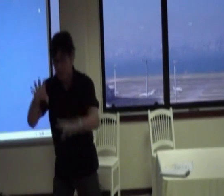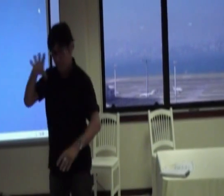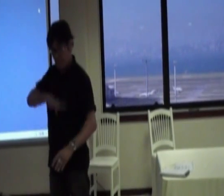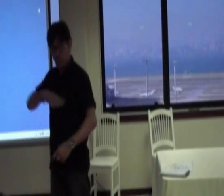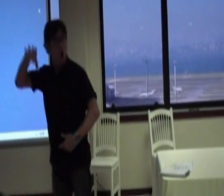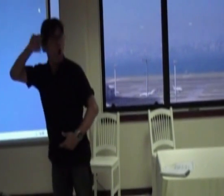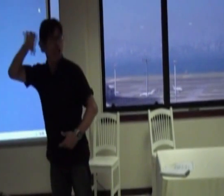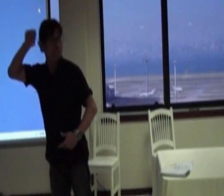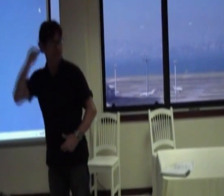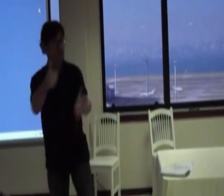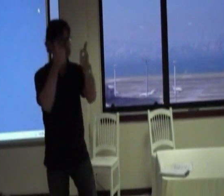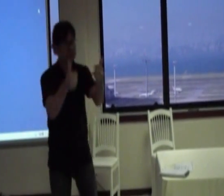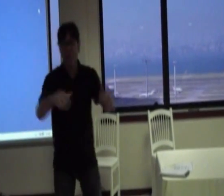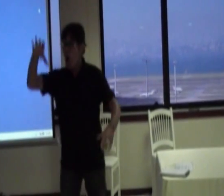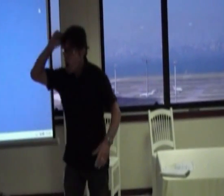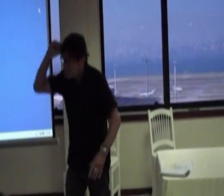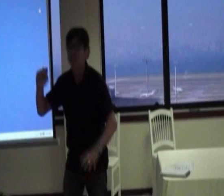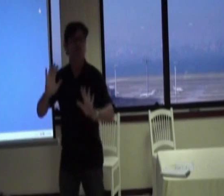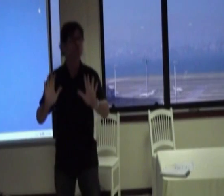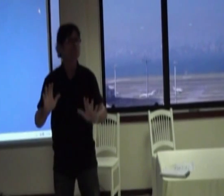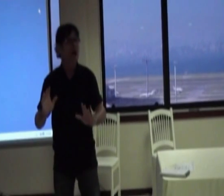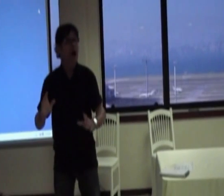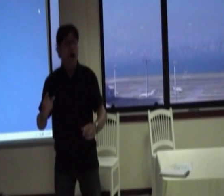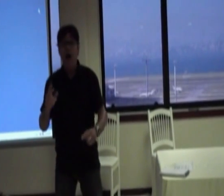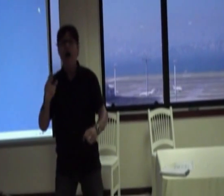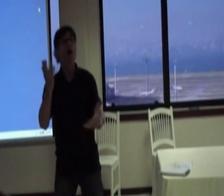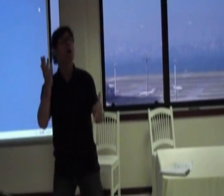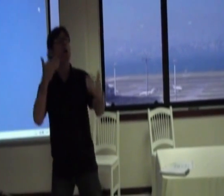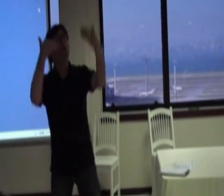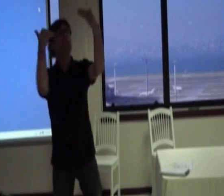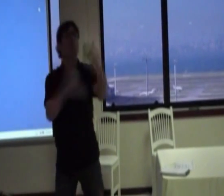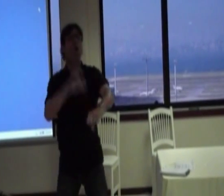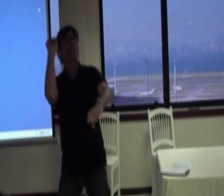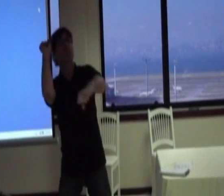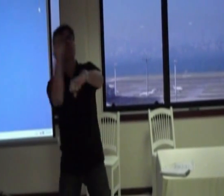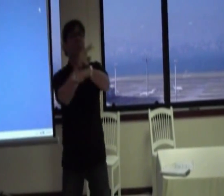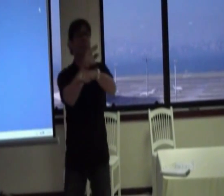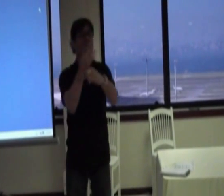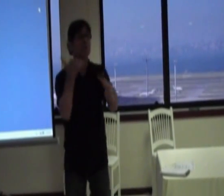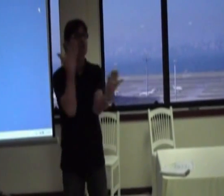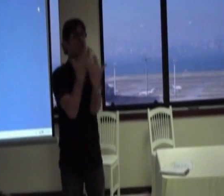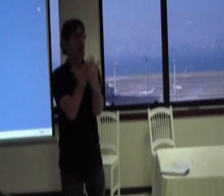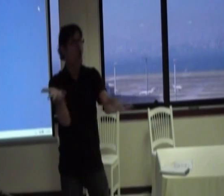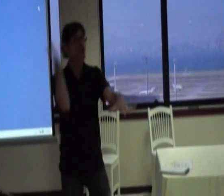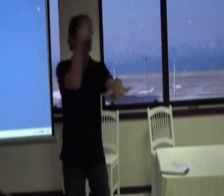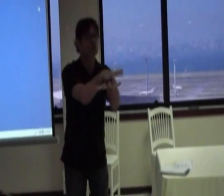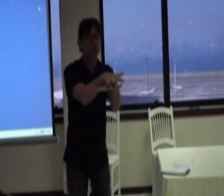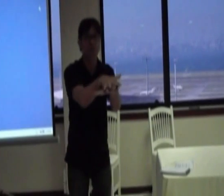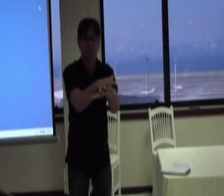formam academicamente para ensinar essa língua para ouvintes, mas é preciso também haja esse foco voltado, por exemplo, na hora de fazer uma prova